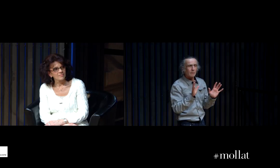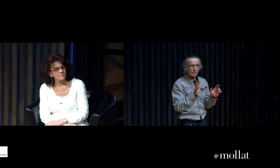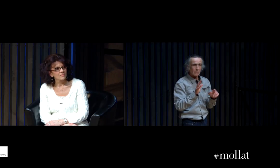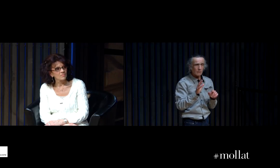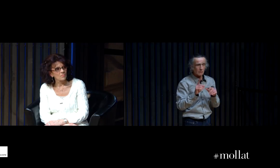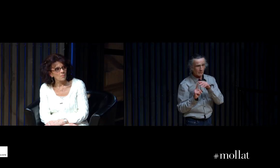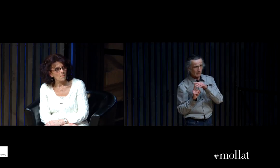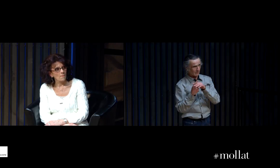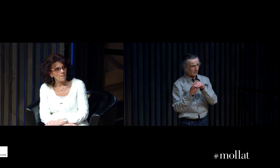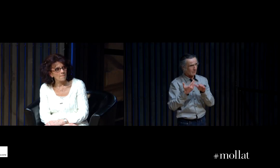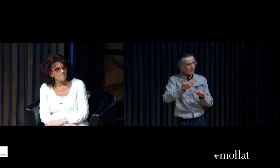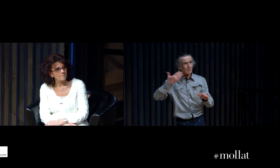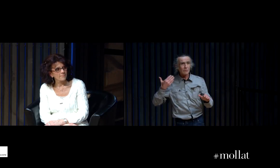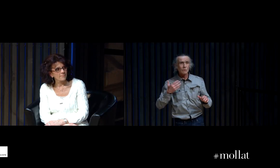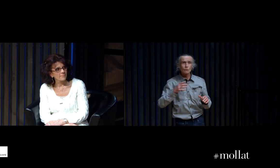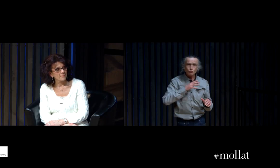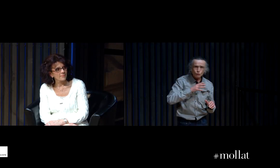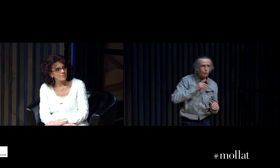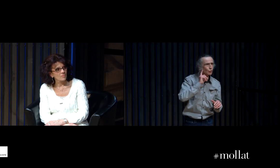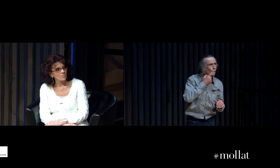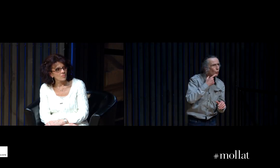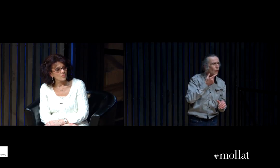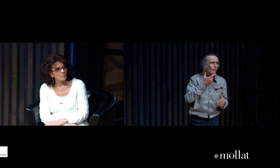je crois, peut-être que je me trompe d'année.